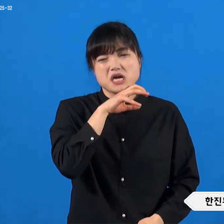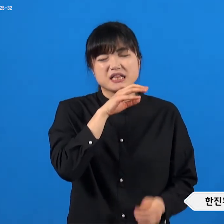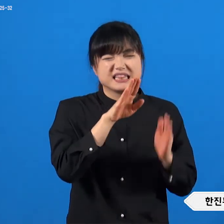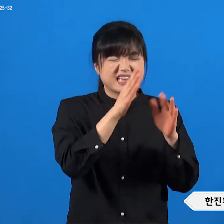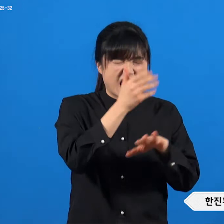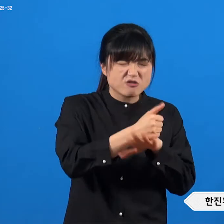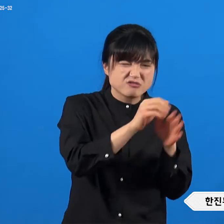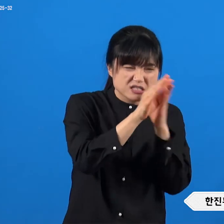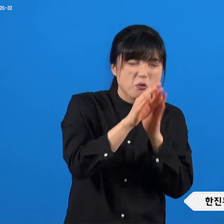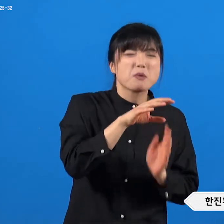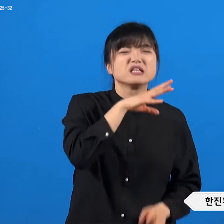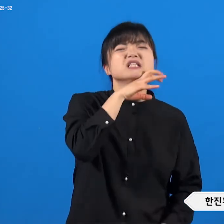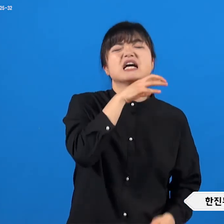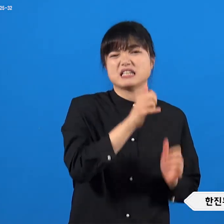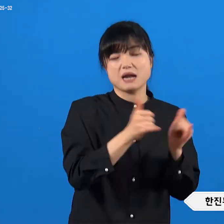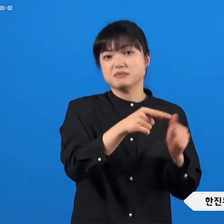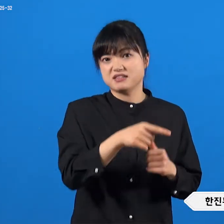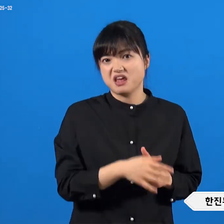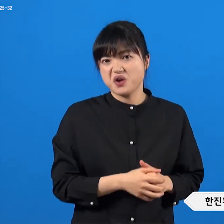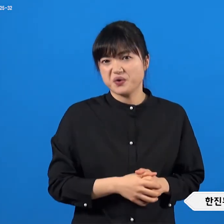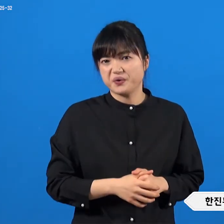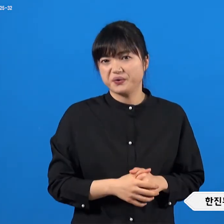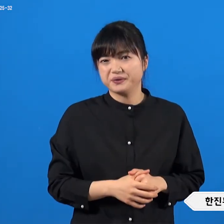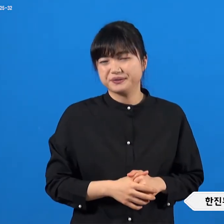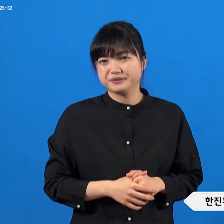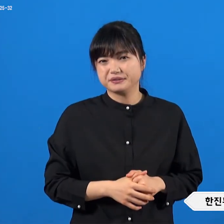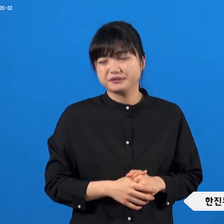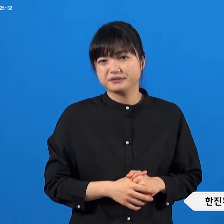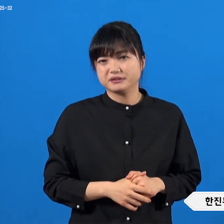하지만은 하면서 말 다 하고 있습니다.